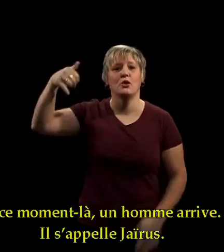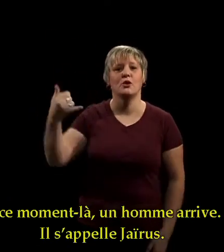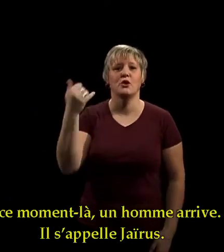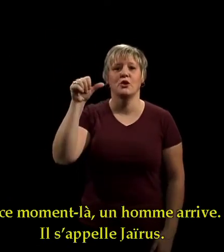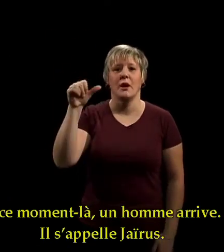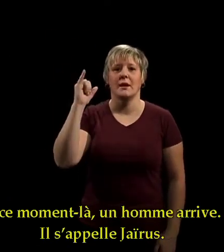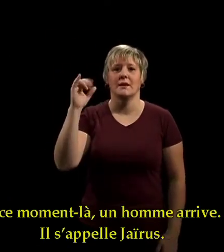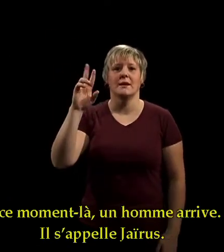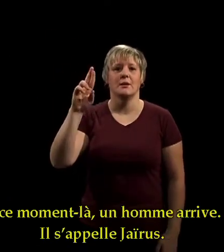s'appelle Jaïrus.